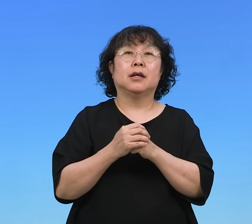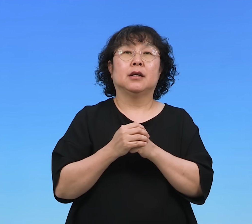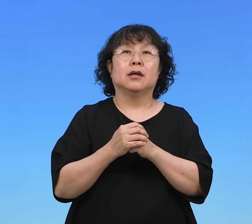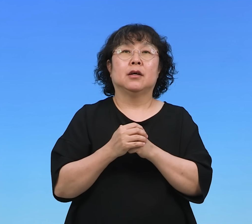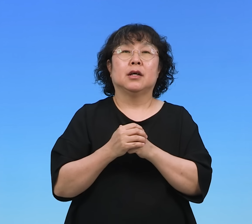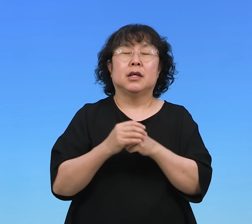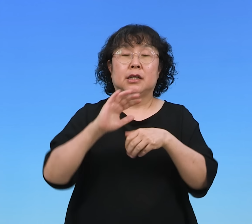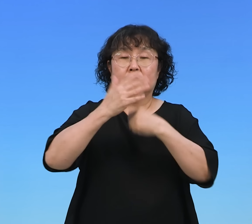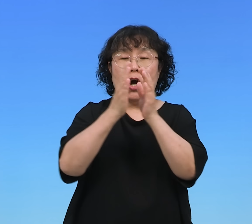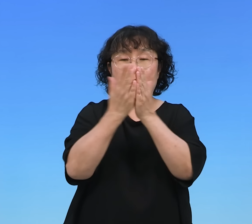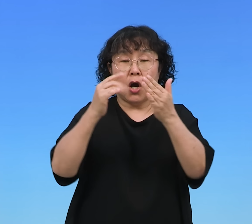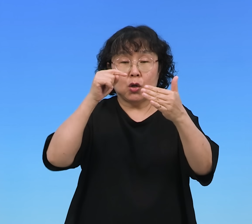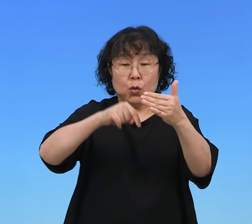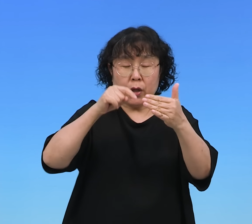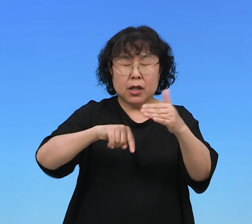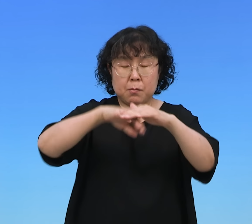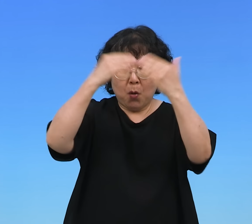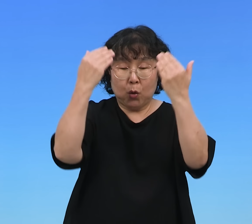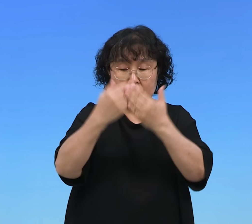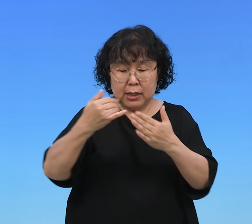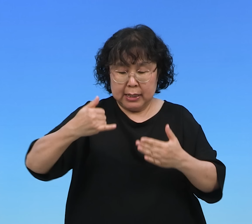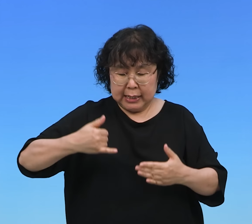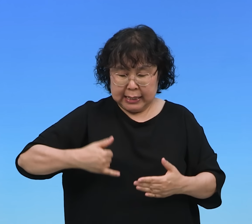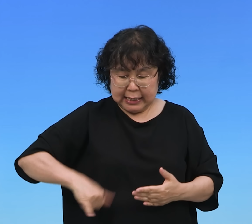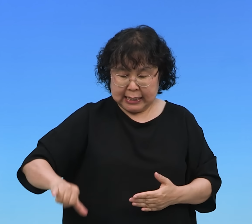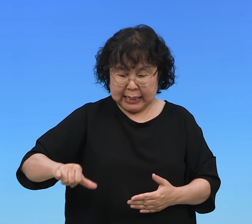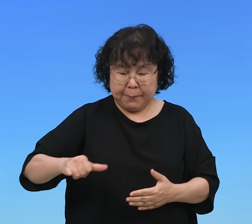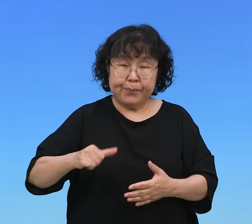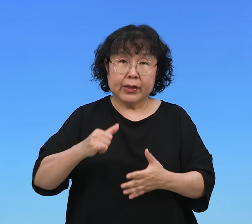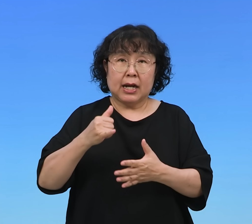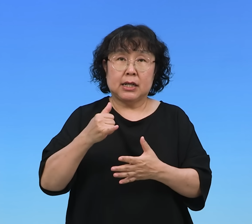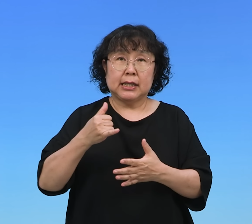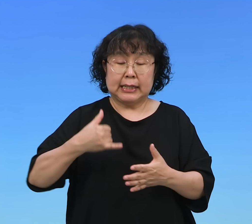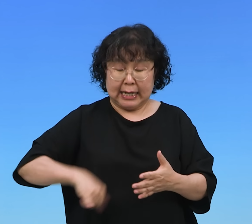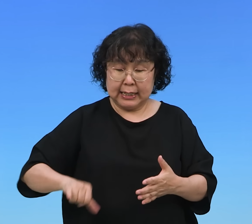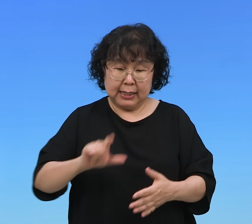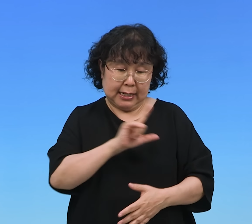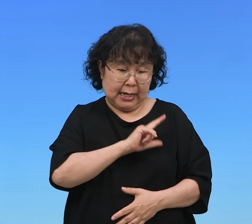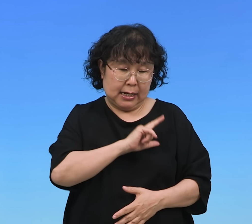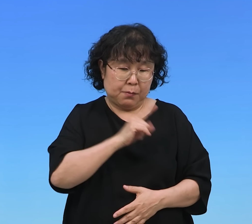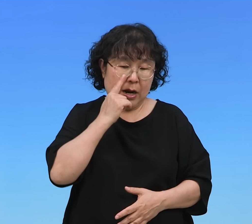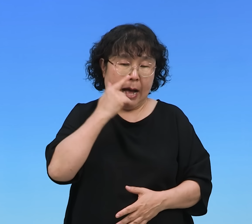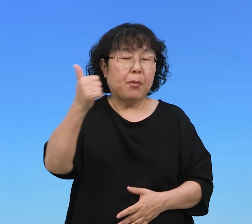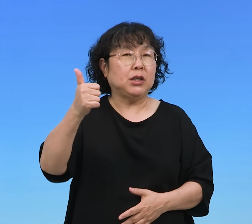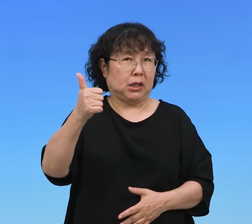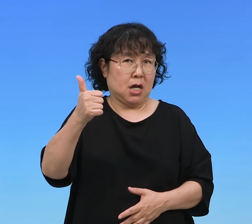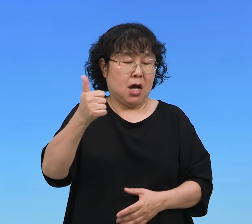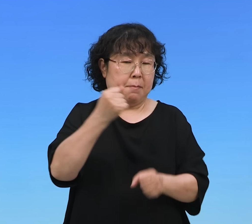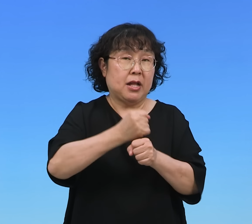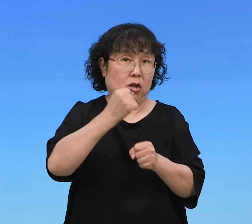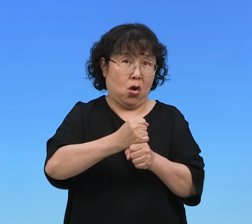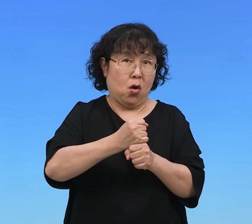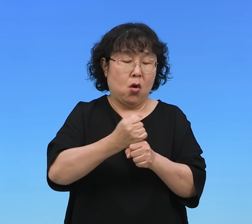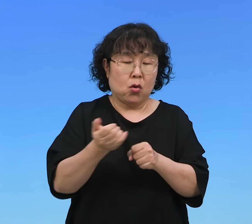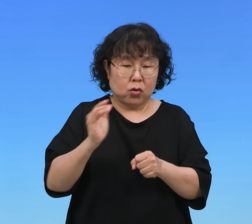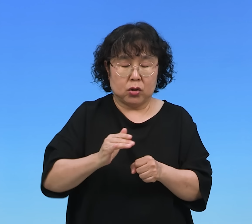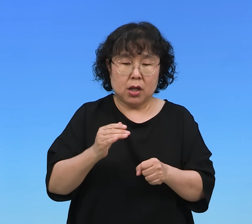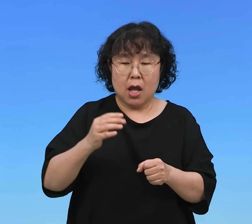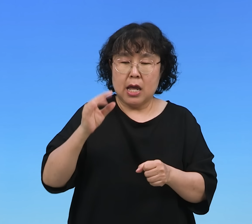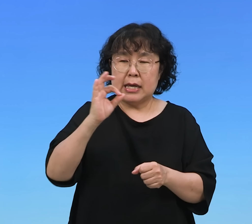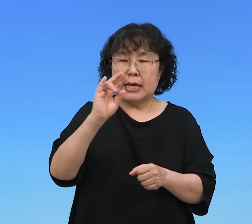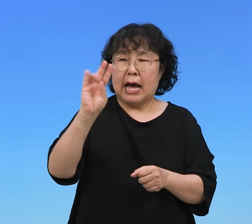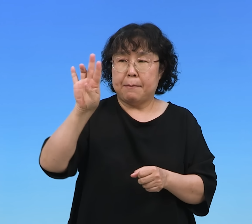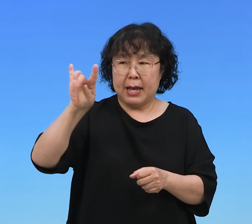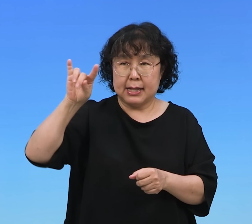빼고는 모든 자식들 이름을 아버지가 지어요. 그런데 야벳은 엄마가 지은